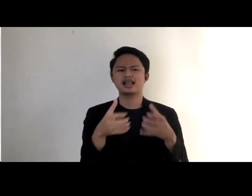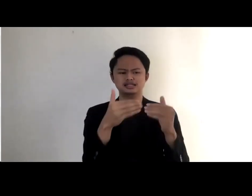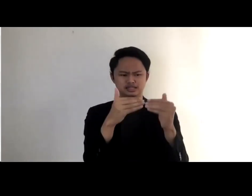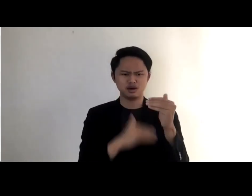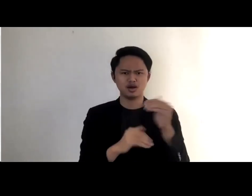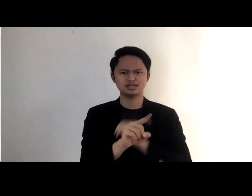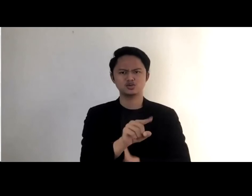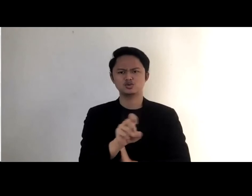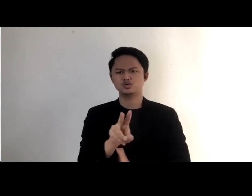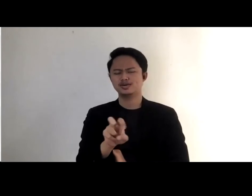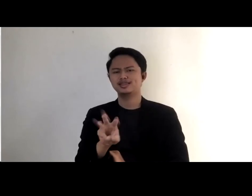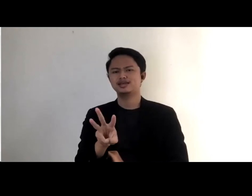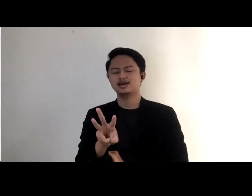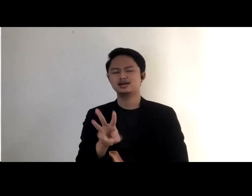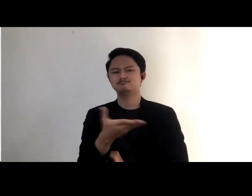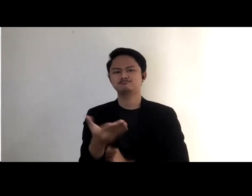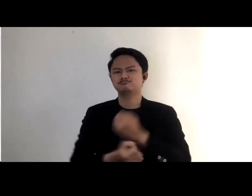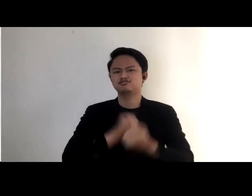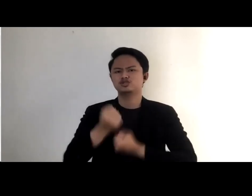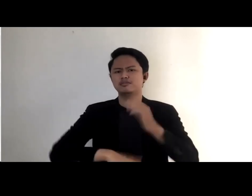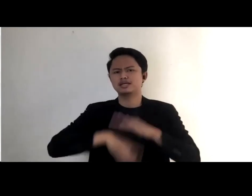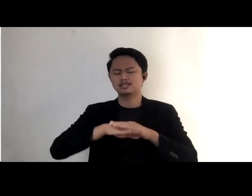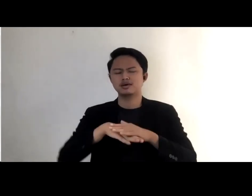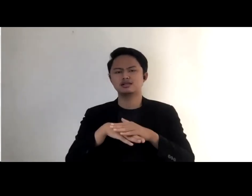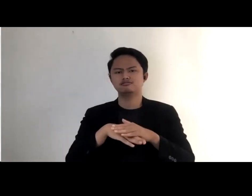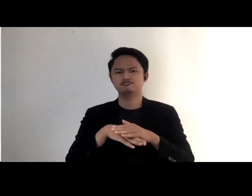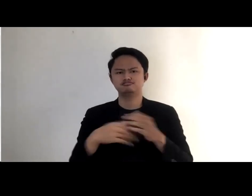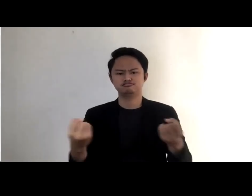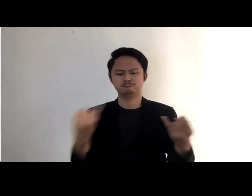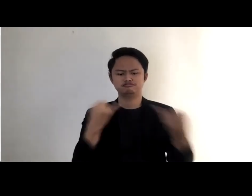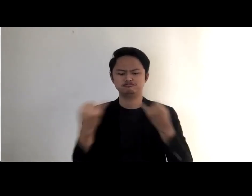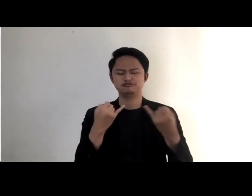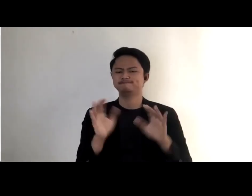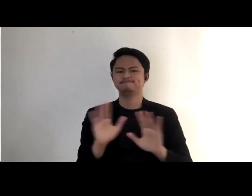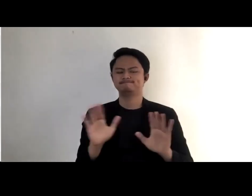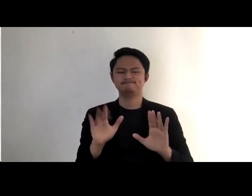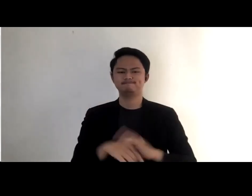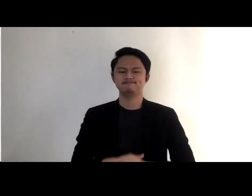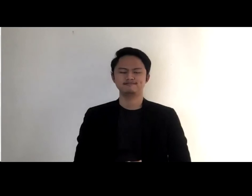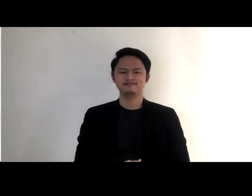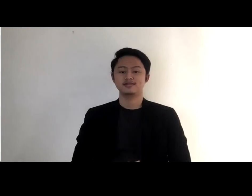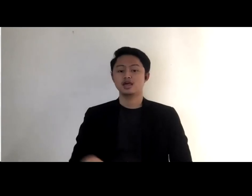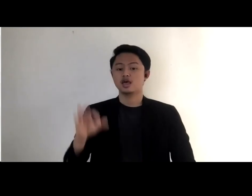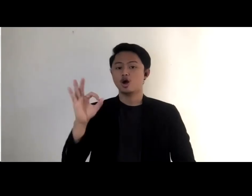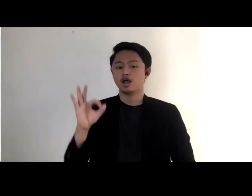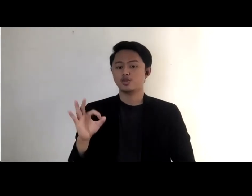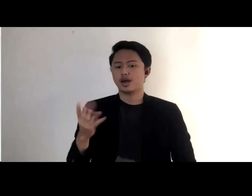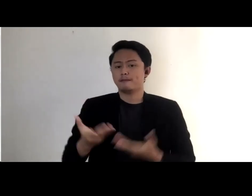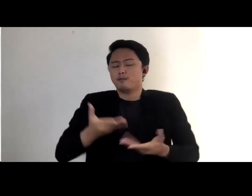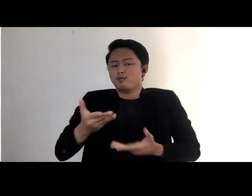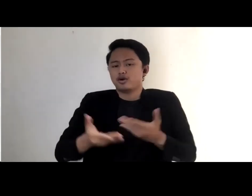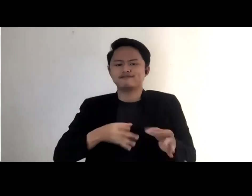2, 3 ini semaksimal mungkin tidak terjadi. Untuk orang tua yang dapat menggunakan fasilitas daring